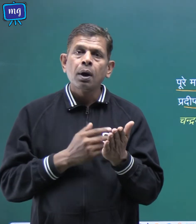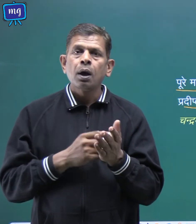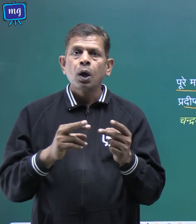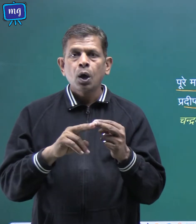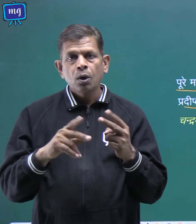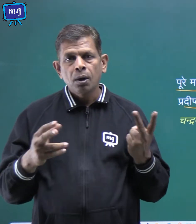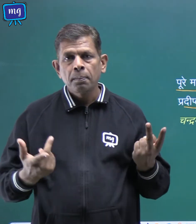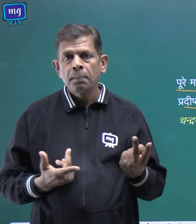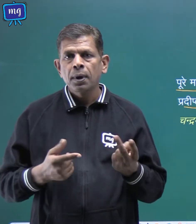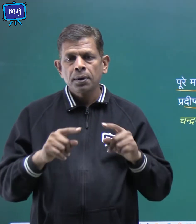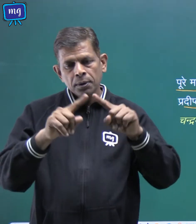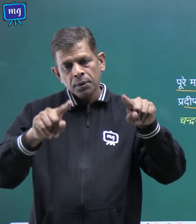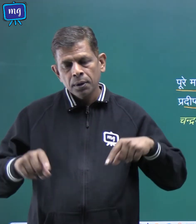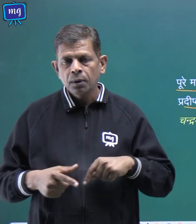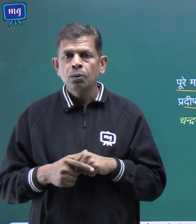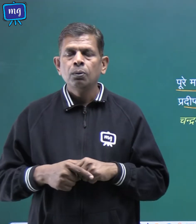विभिन्न आकृतियों को